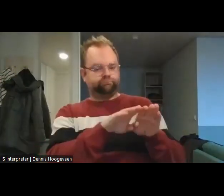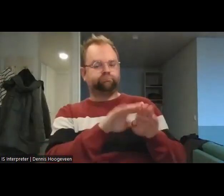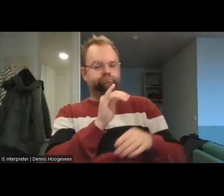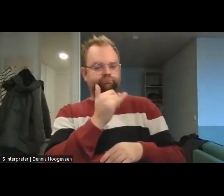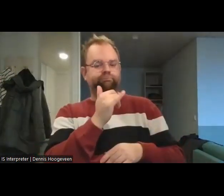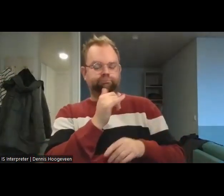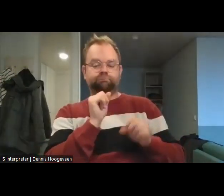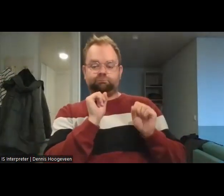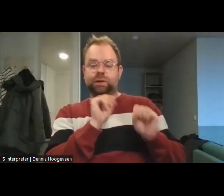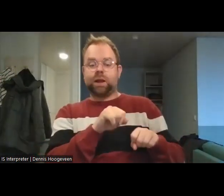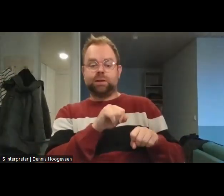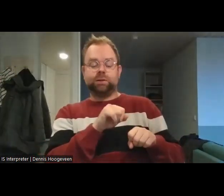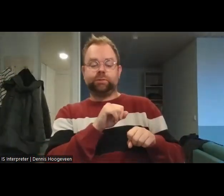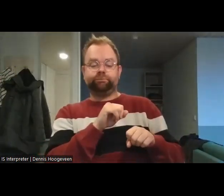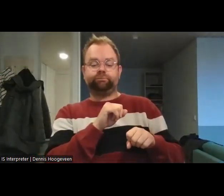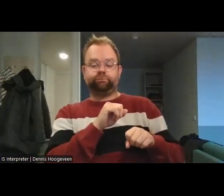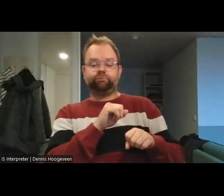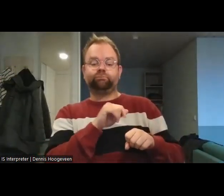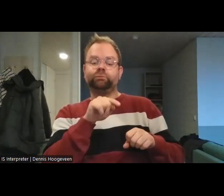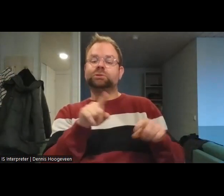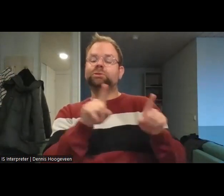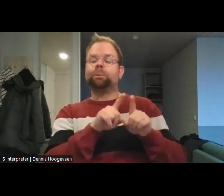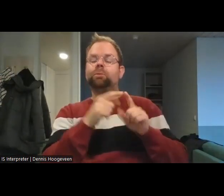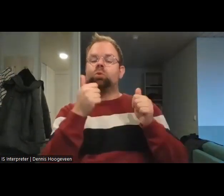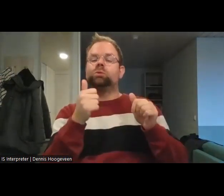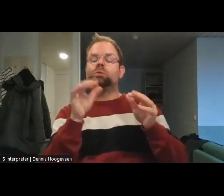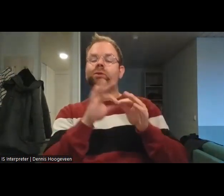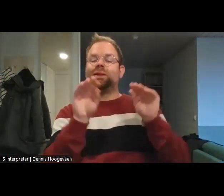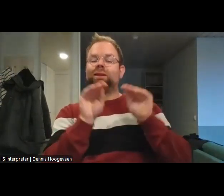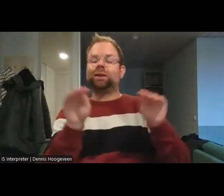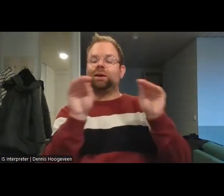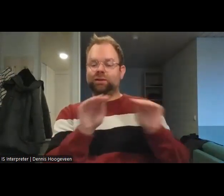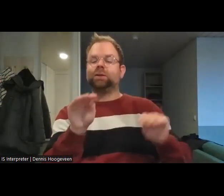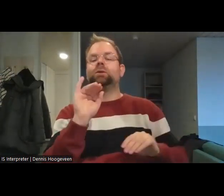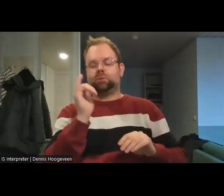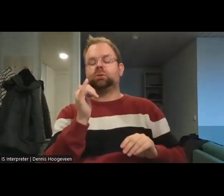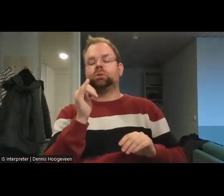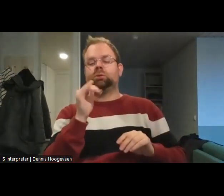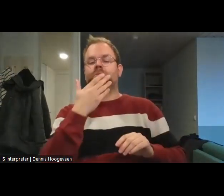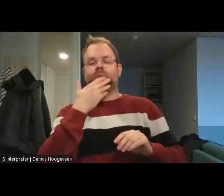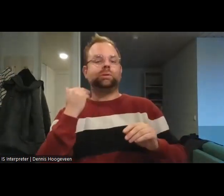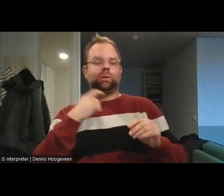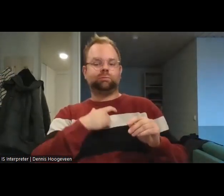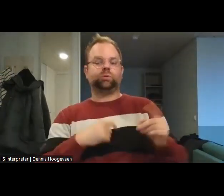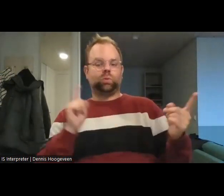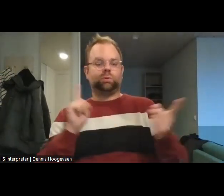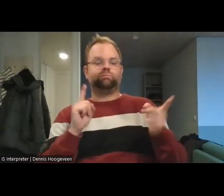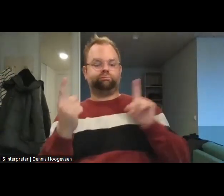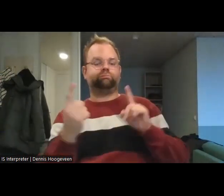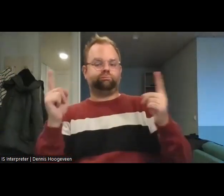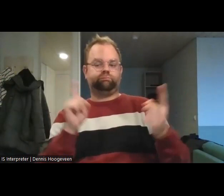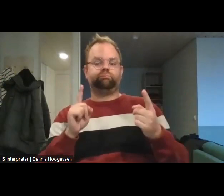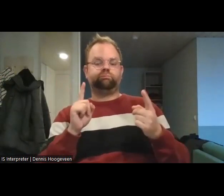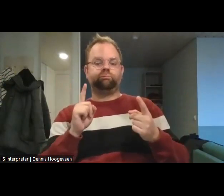pour les formations. Je pense qu'il y a eu beaucoup de webinaires en ligne, mais